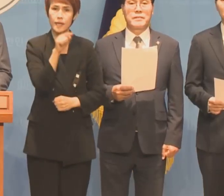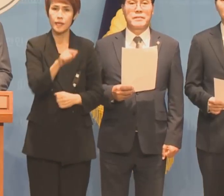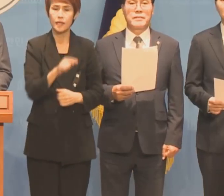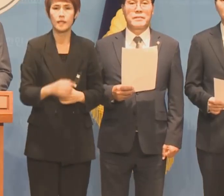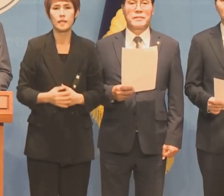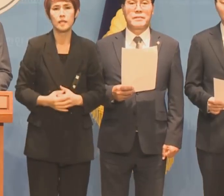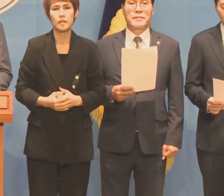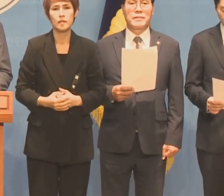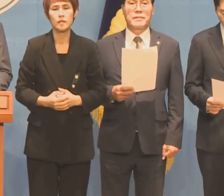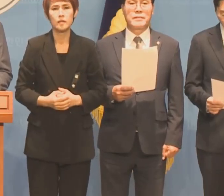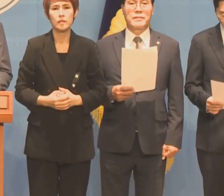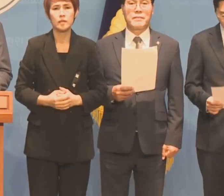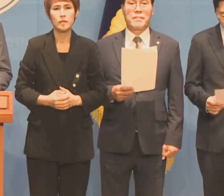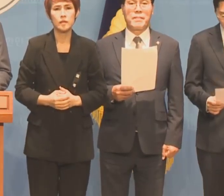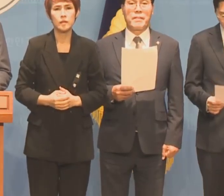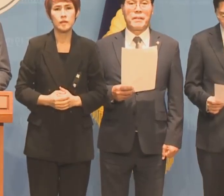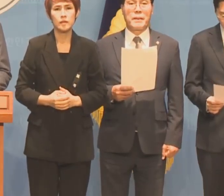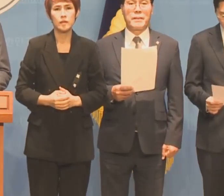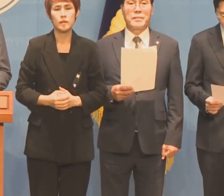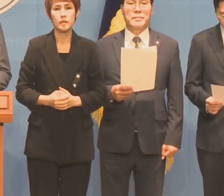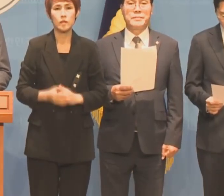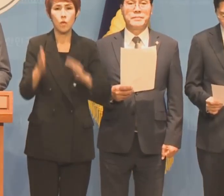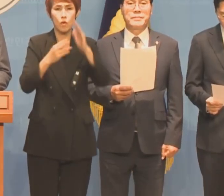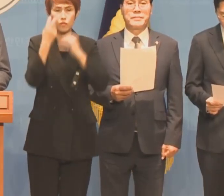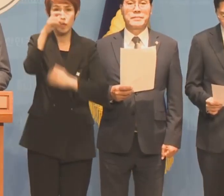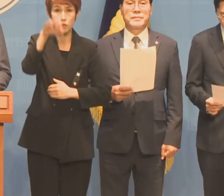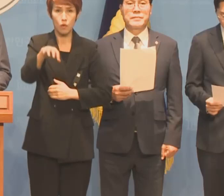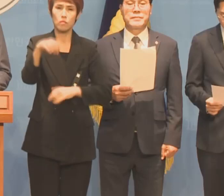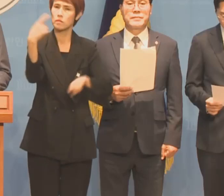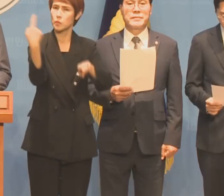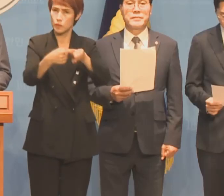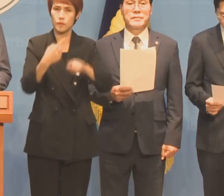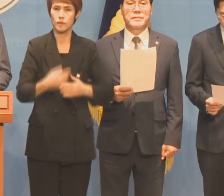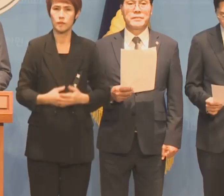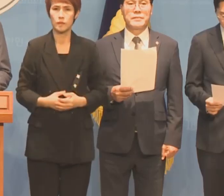설명되지 않습니다. 공수처도 마찬가지입니다.